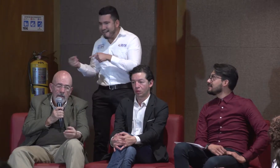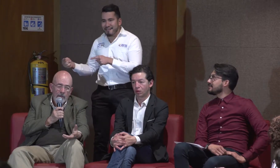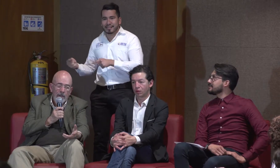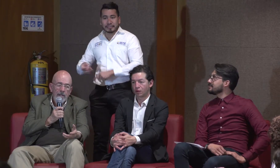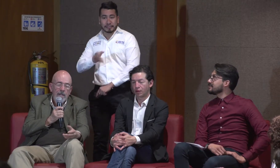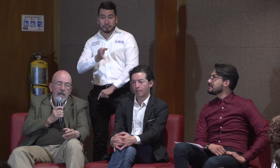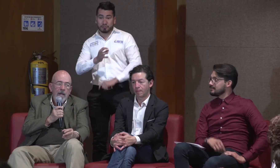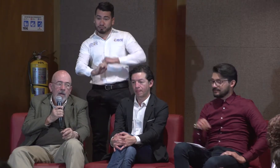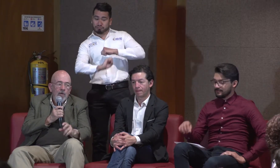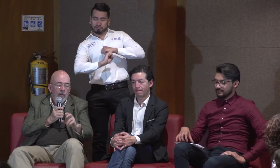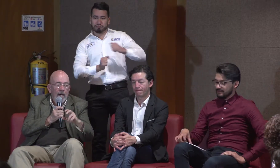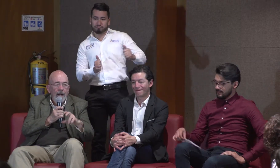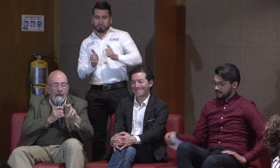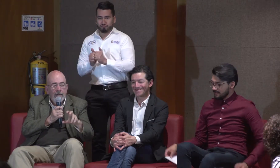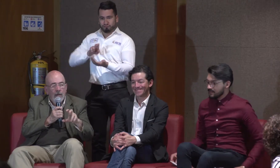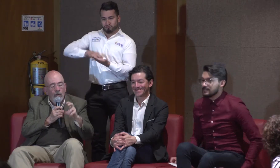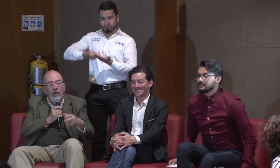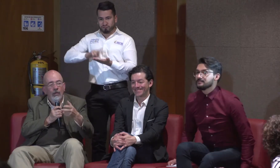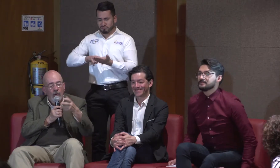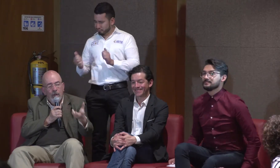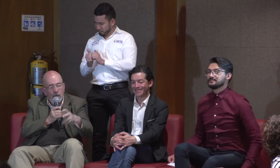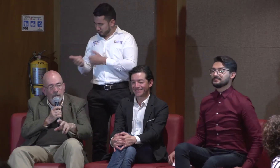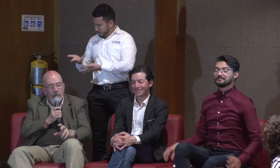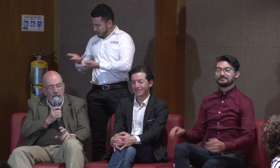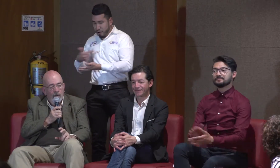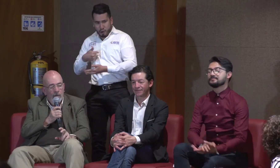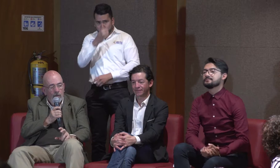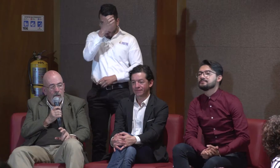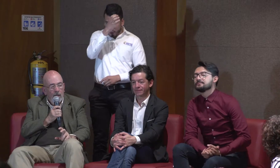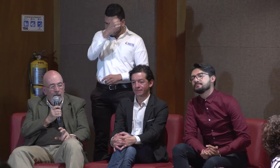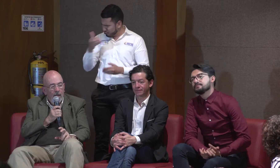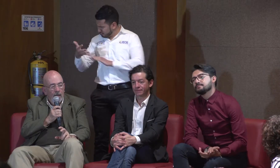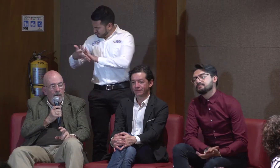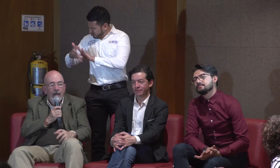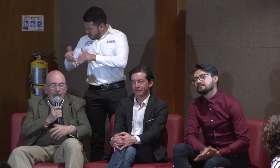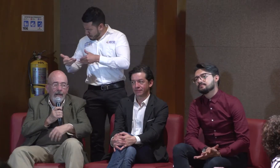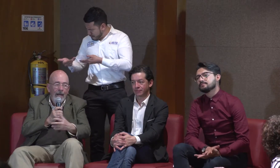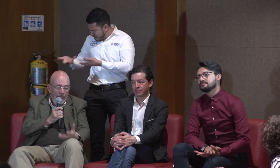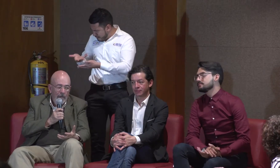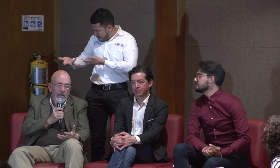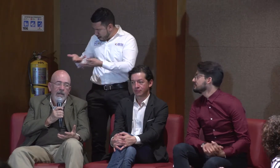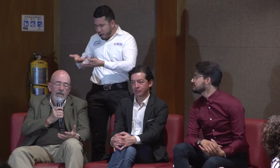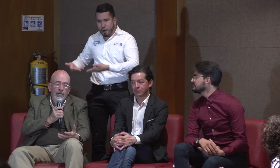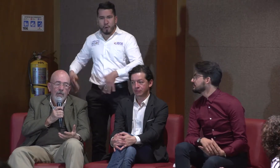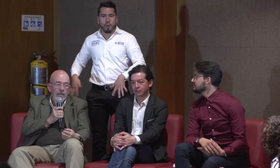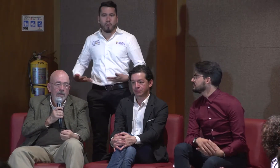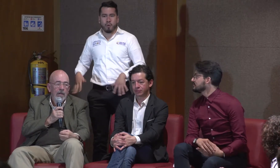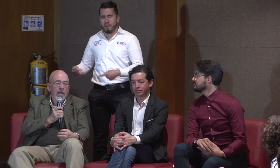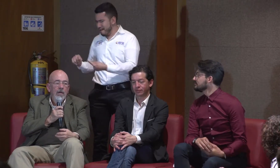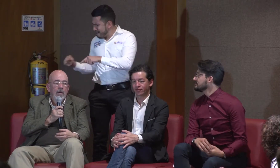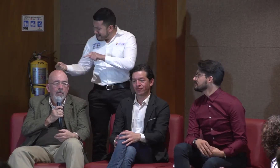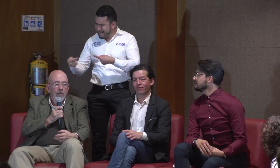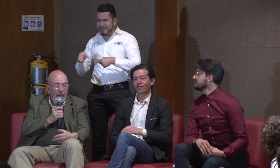de intérpretes, sobre el alcance o no de un concepto determinado. Eran realmente